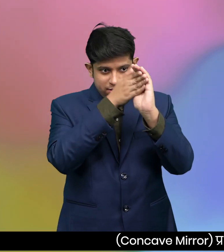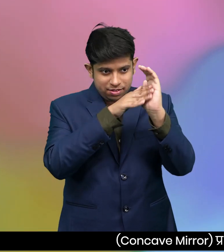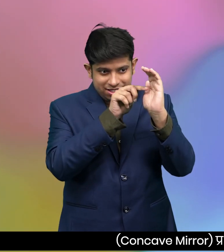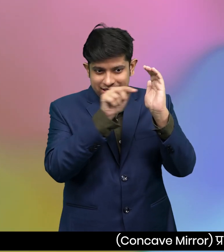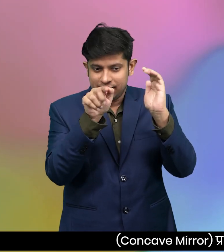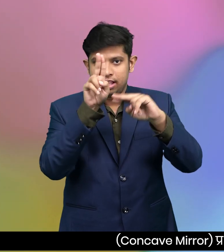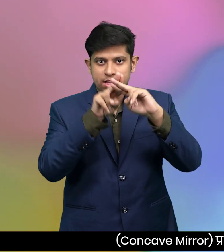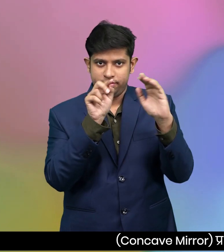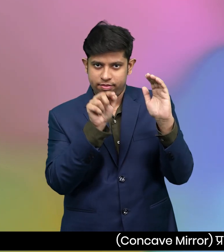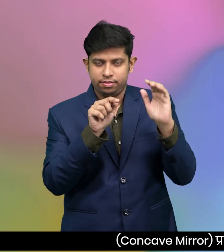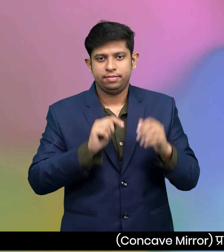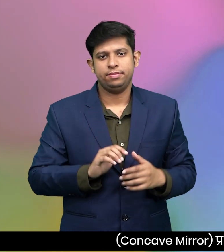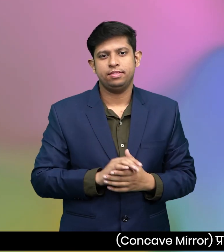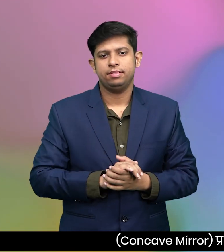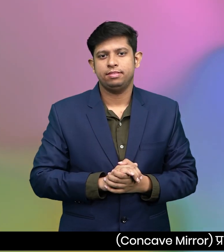a concave mirror.